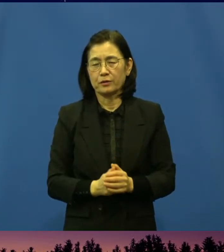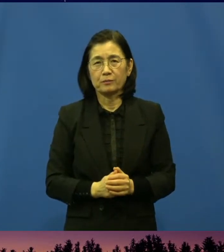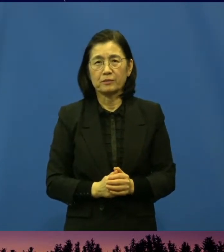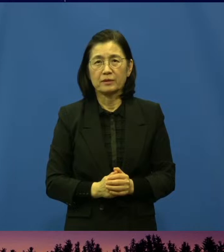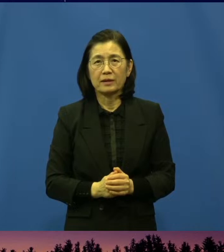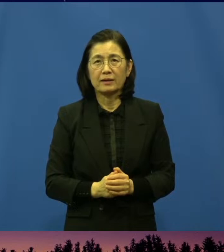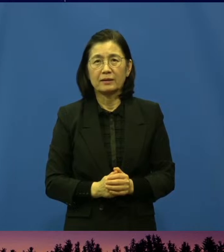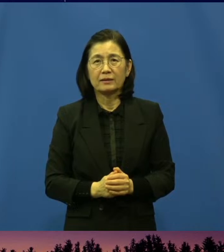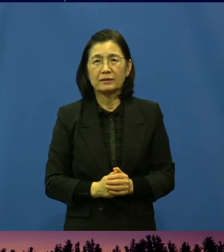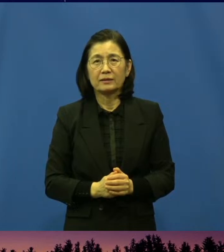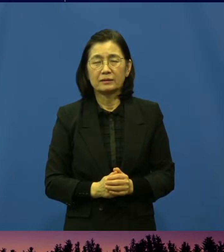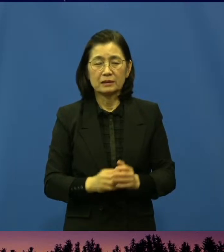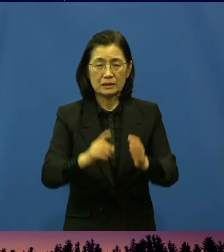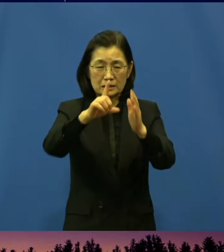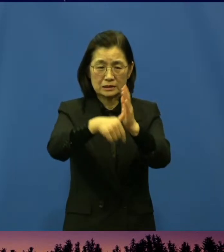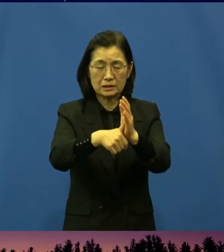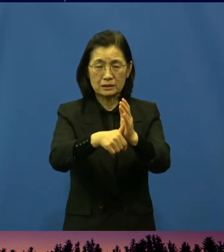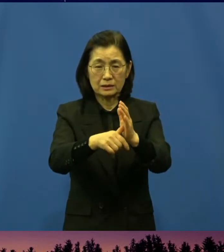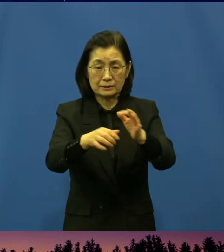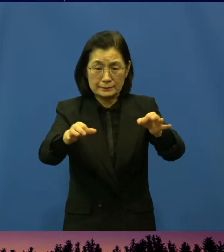한순간도 시간은 멈춰 있지 않습니다.